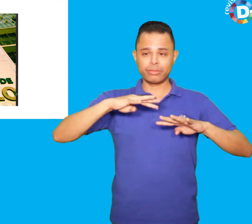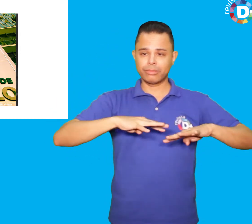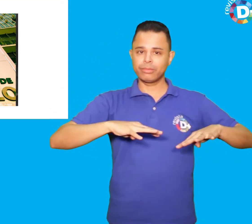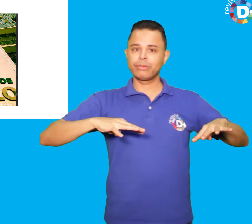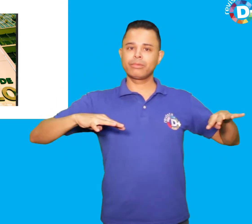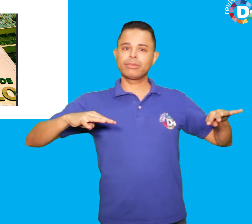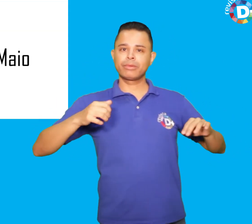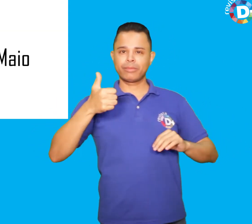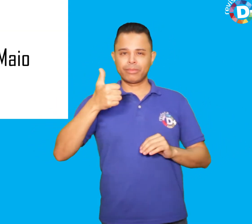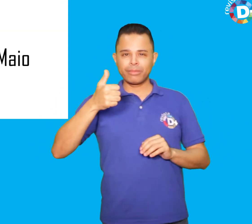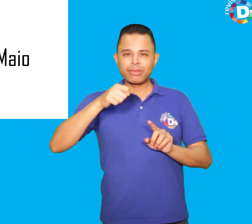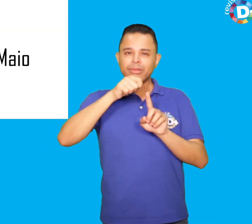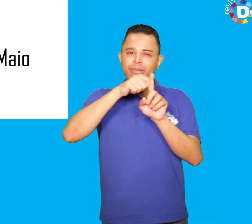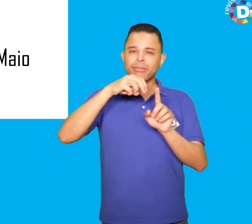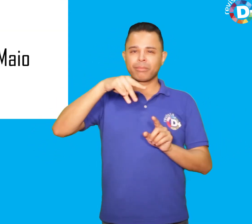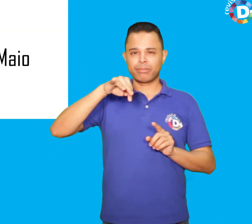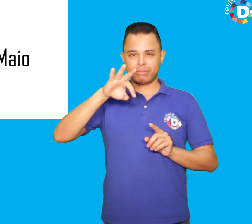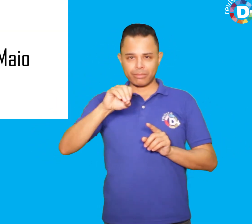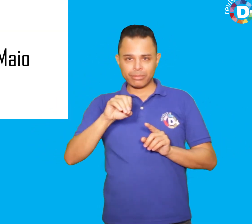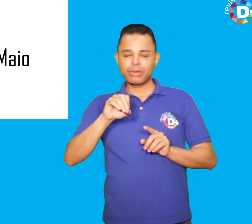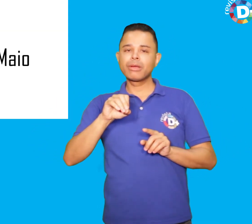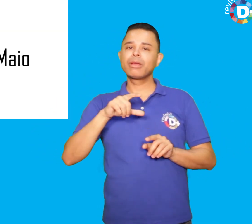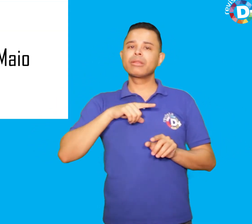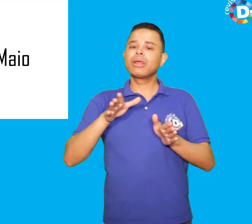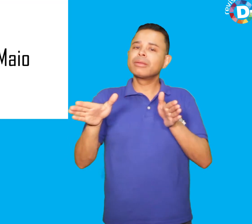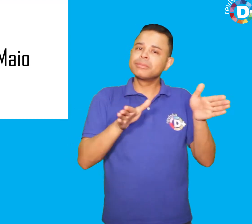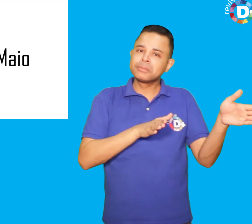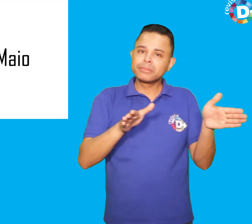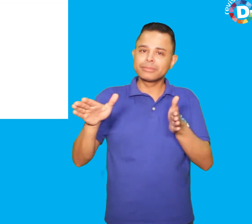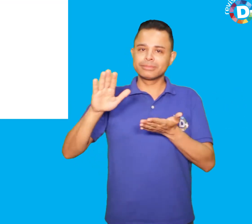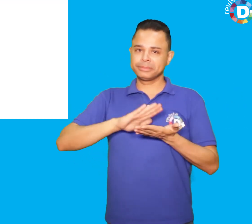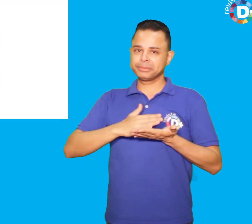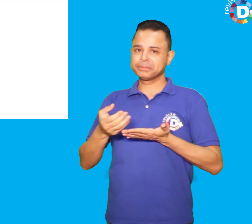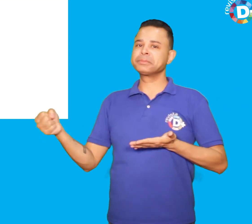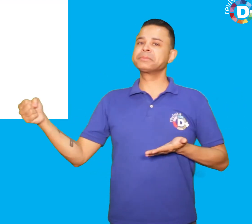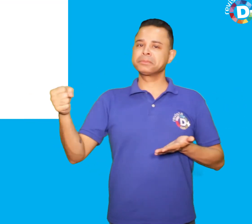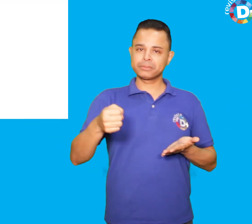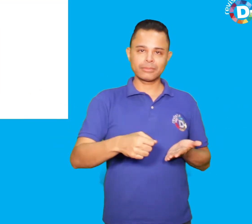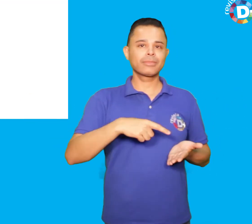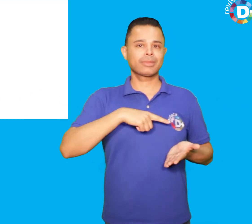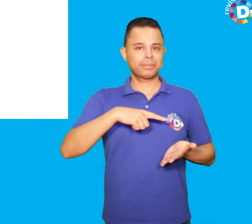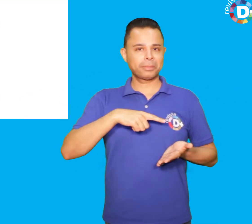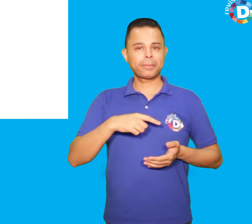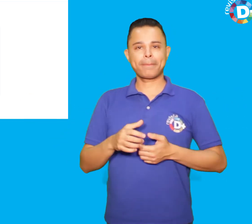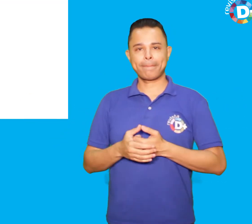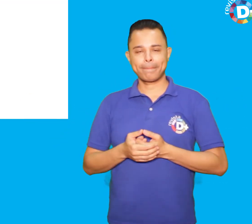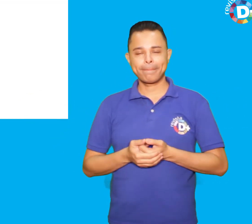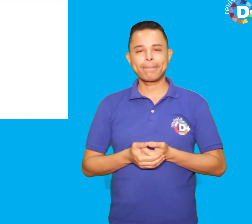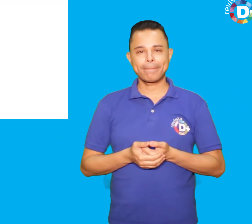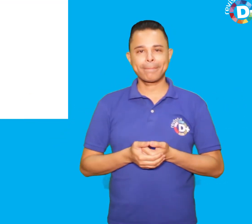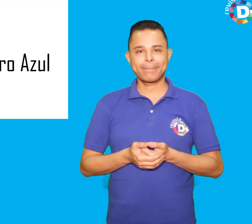Maio, e contará com recursos de acessibilidade de Libras. Sobre o Novembro